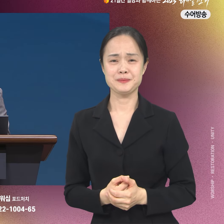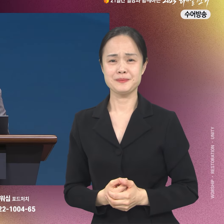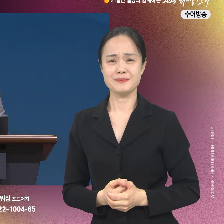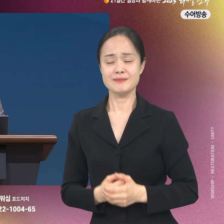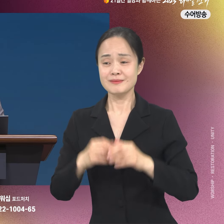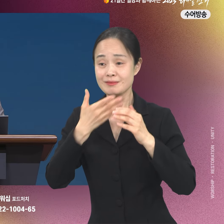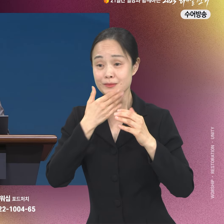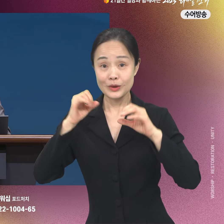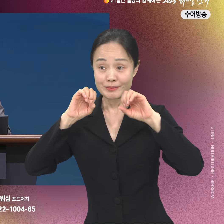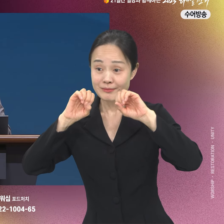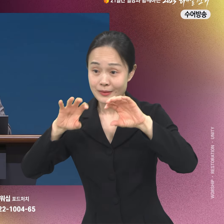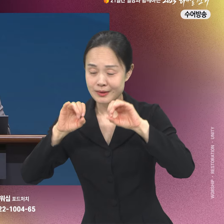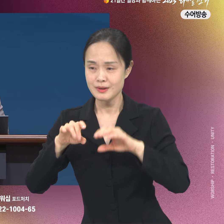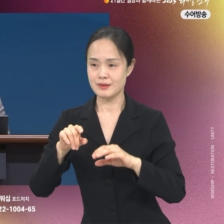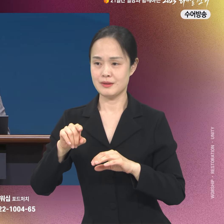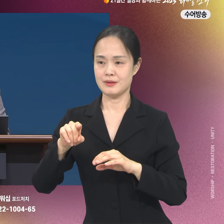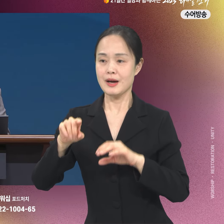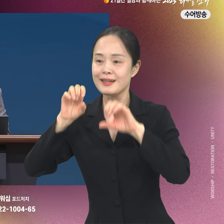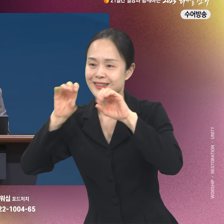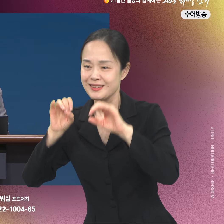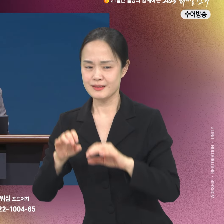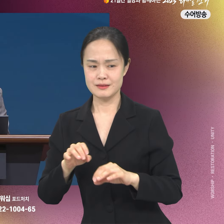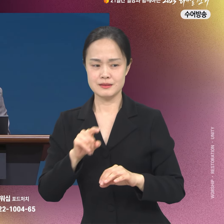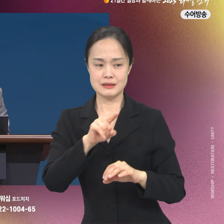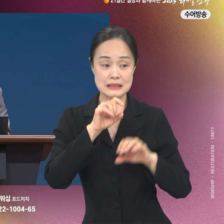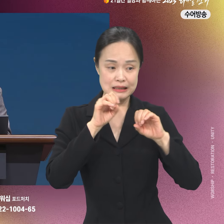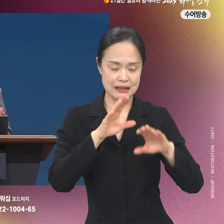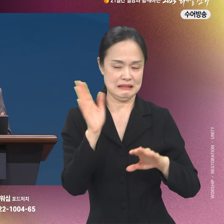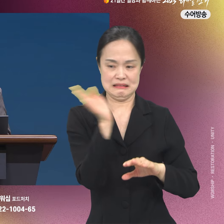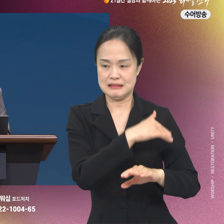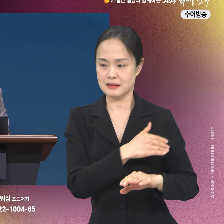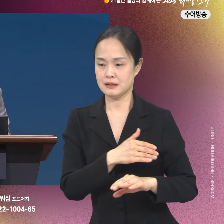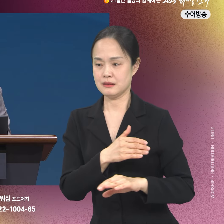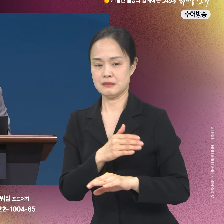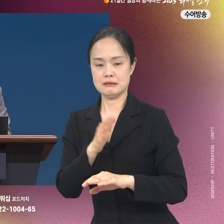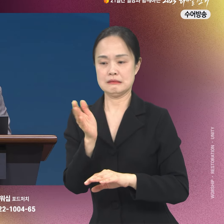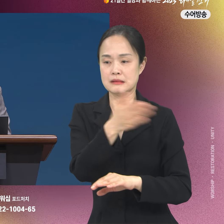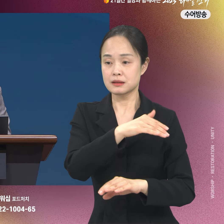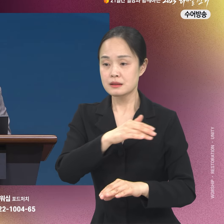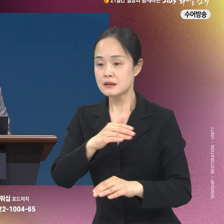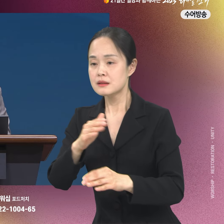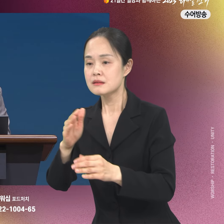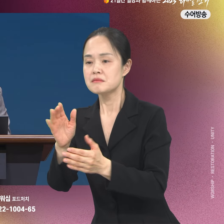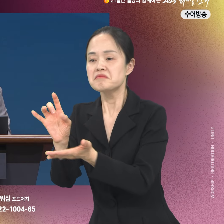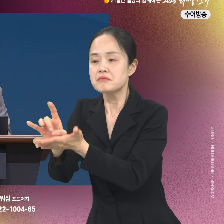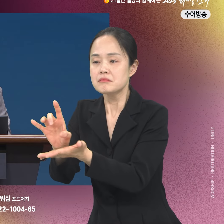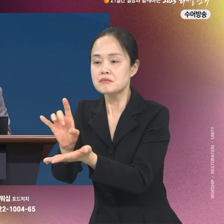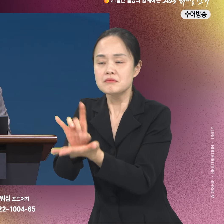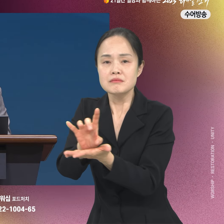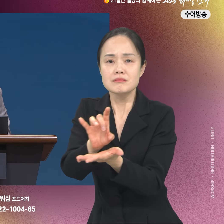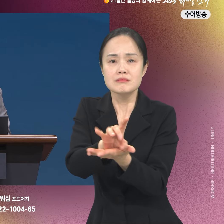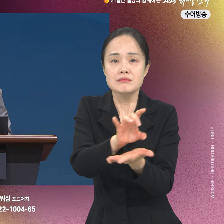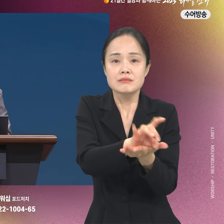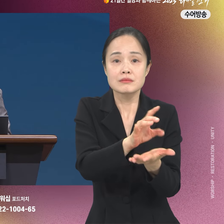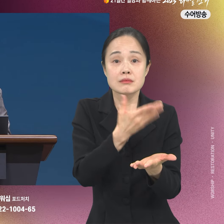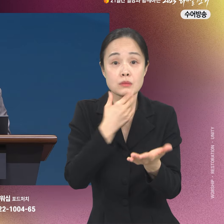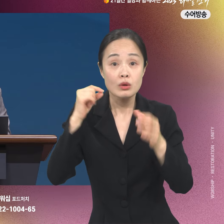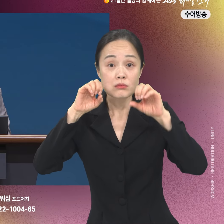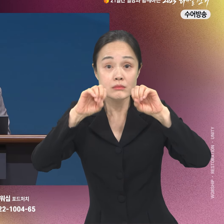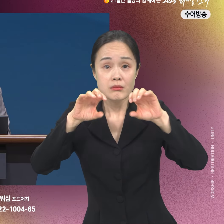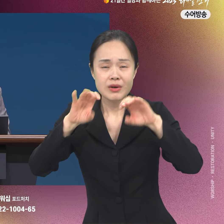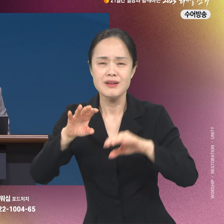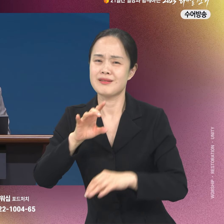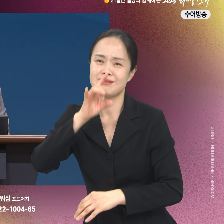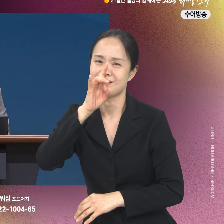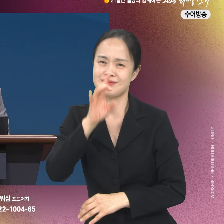누군가를 판단하고 어떤 장소나 상황에 대해서 가려가면서 저는 그래서는 안 되는 것